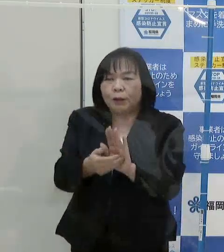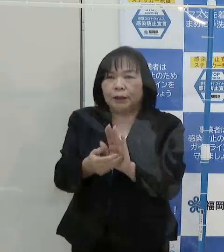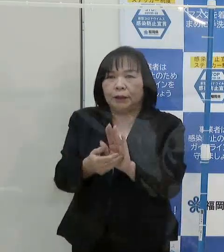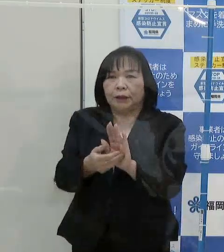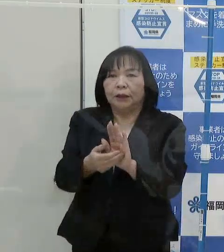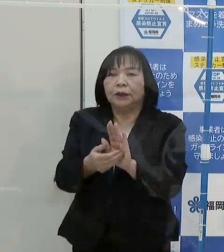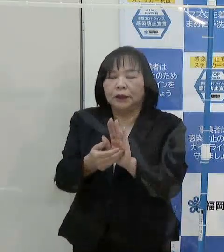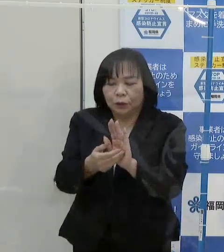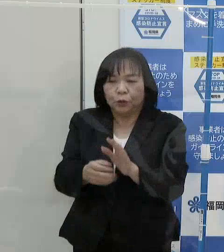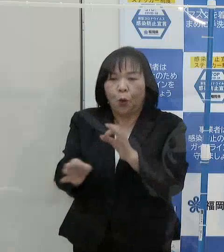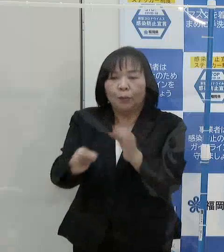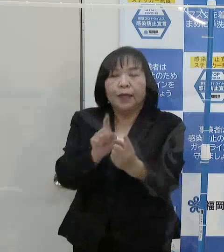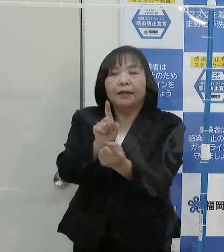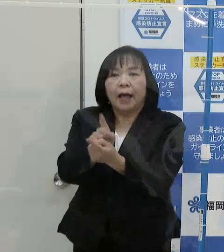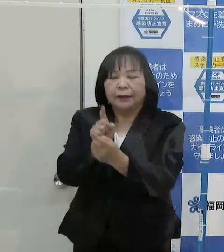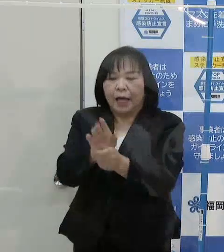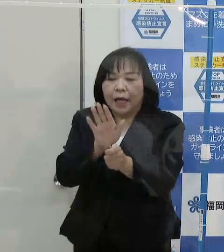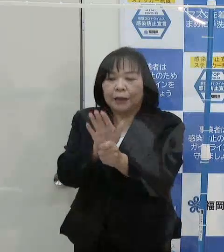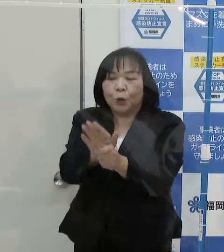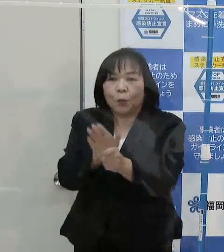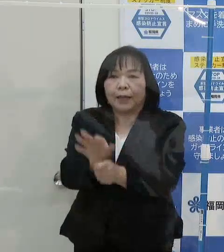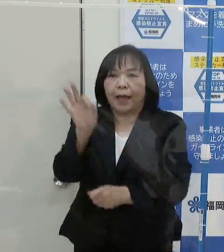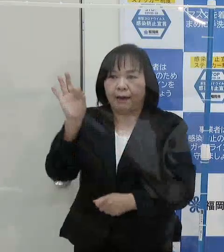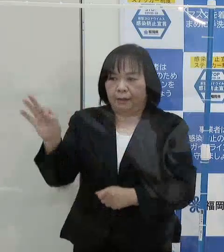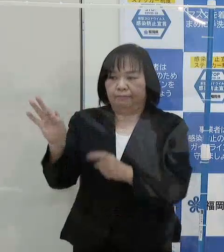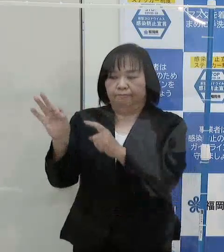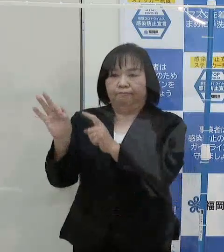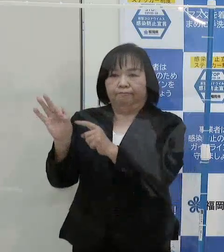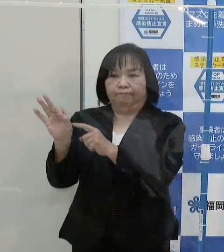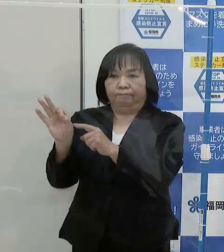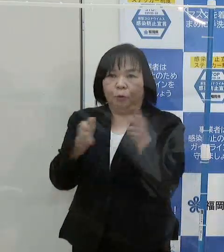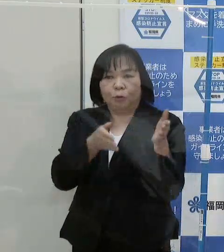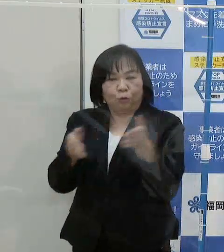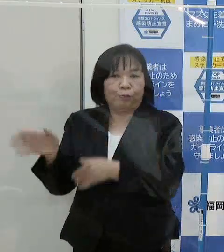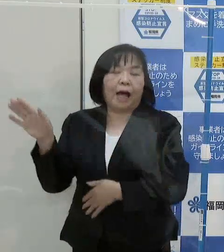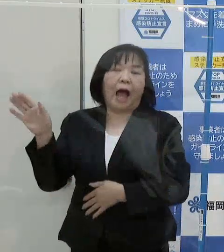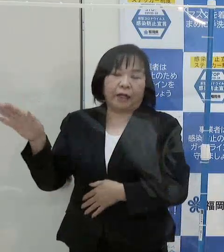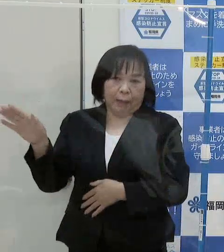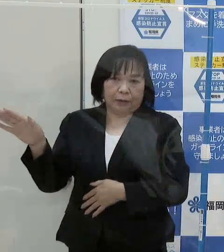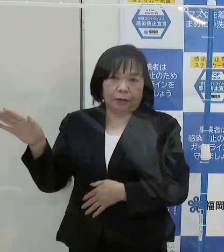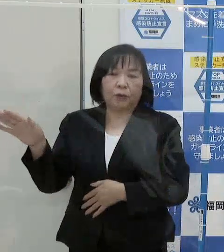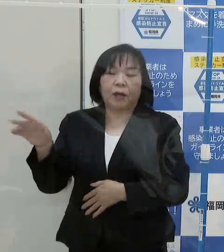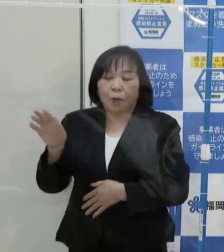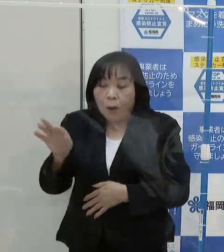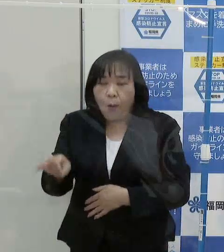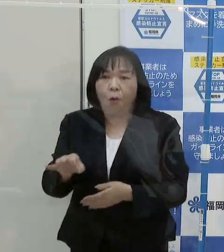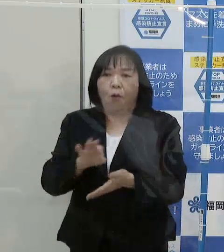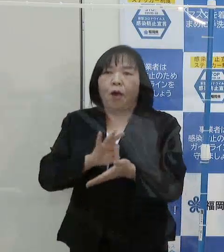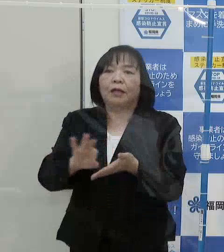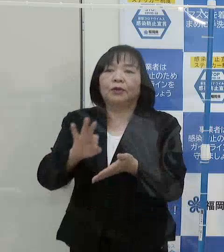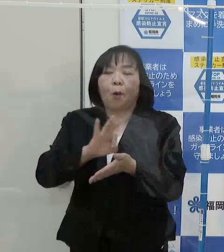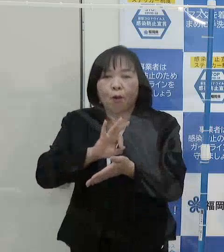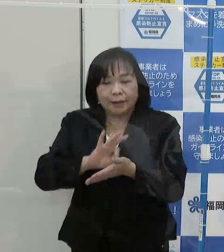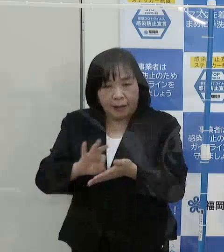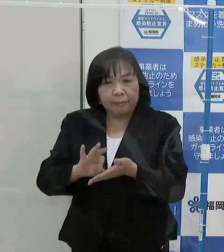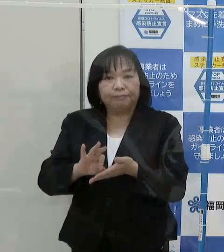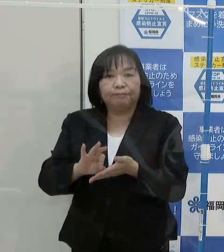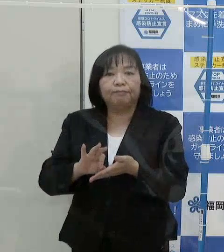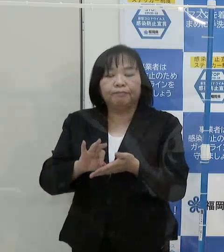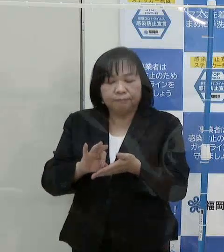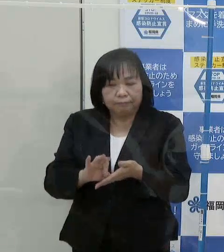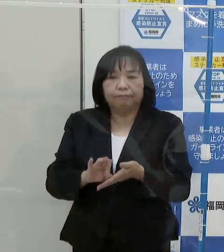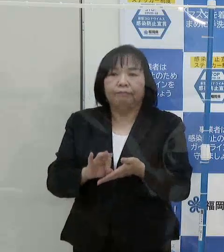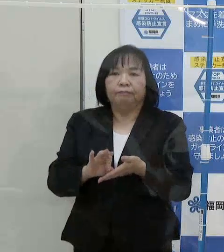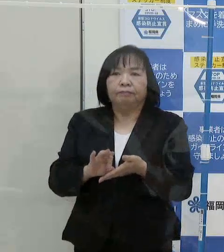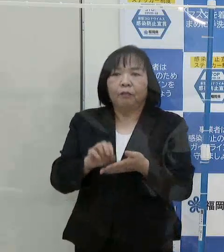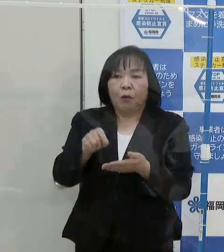講じられるお店については助成費を準備をしております。これを活用してこの、使ってい